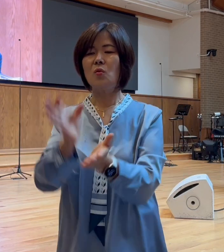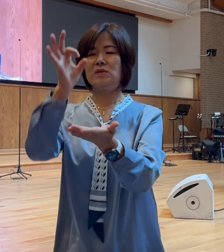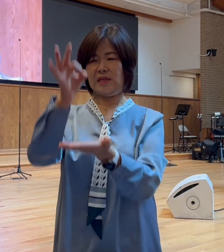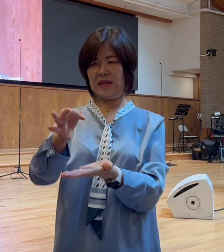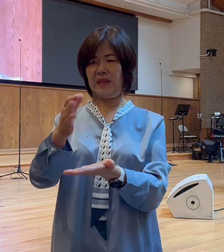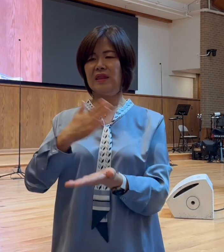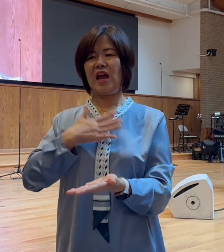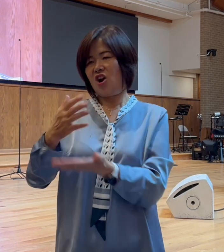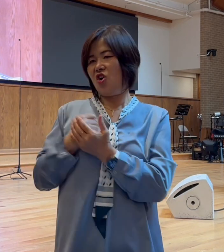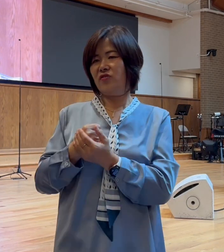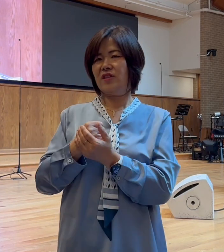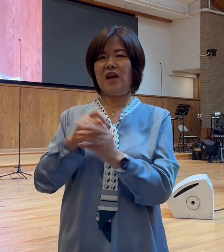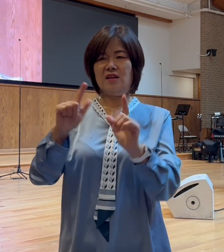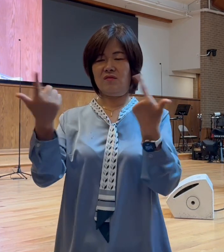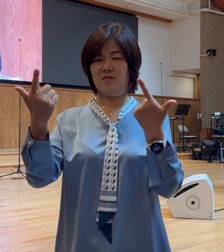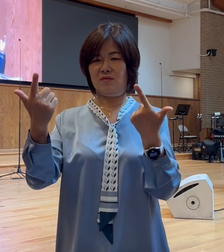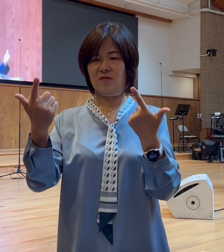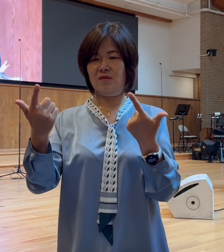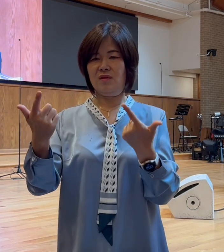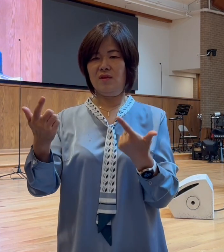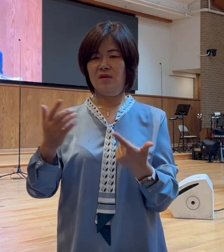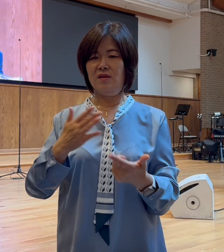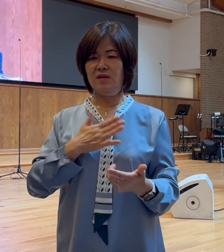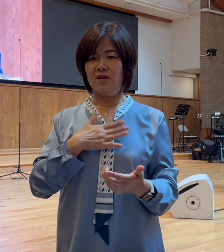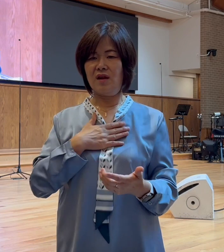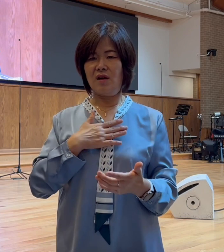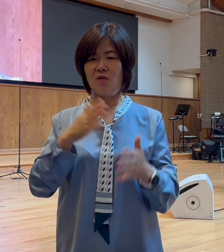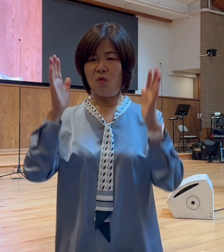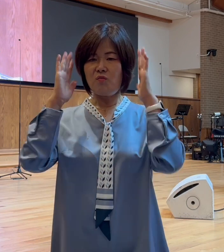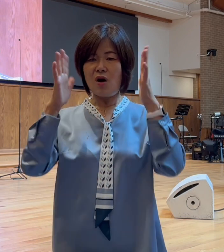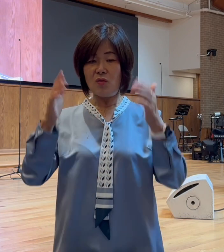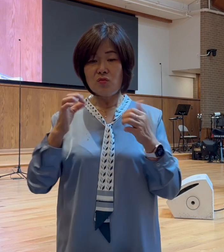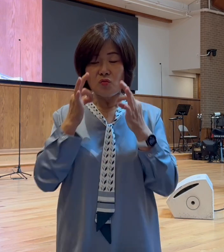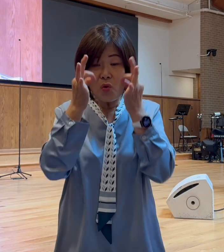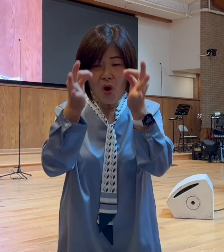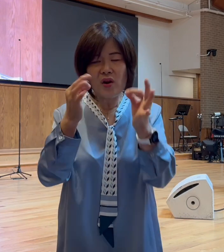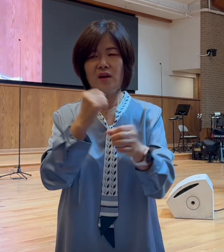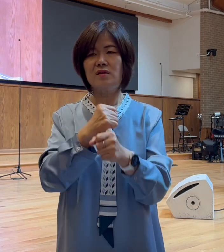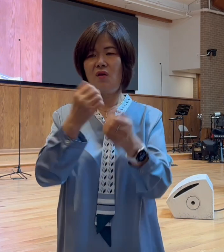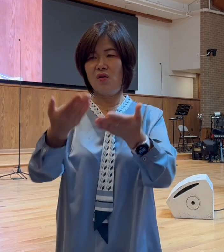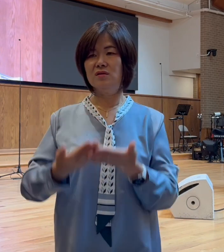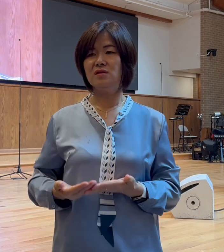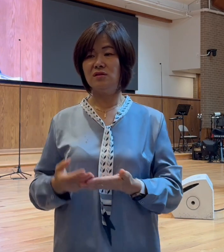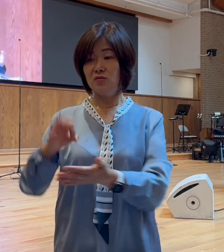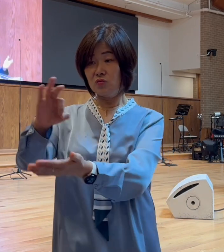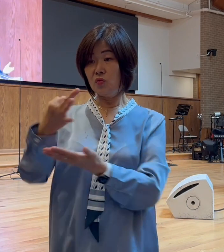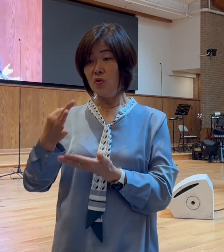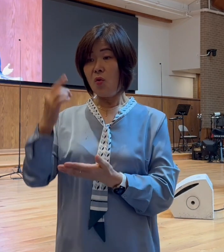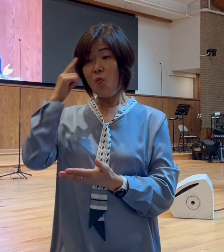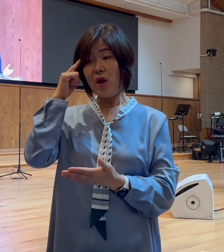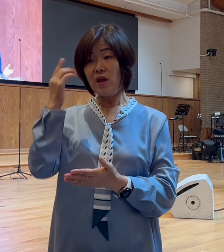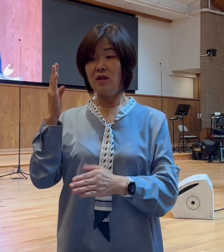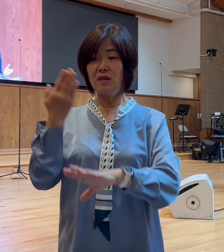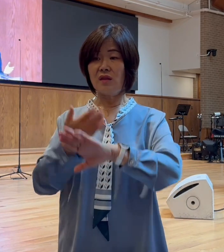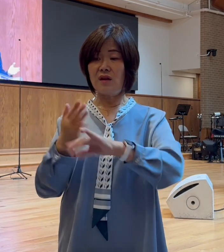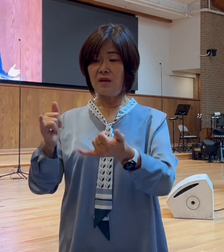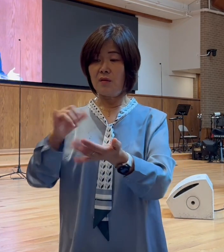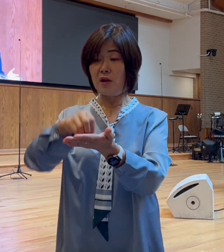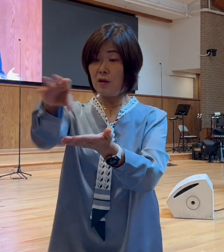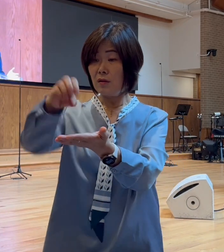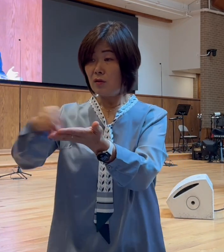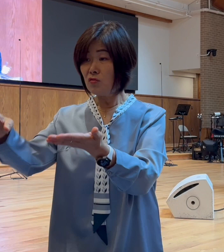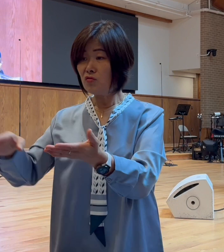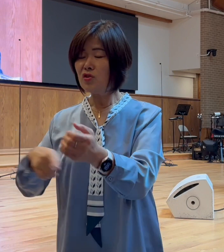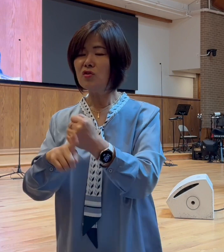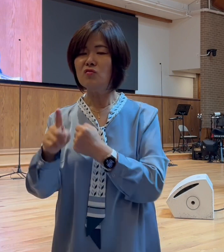거지. 내가 뭐 열심히 공부하고 내가 노력해가지고 얻은 열매를 왜 내가 다른 사람들과 꼭 나눠야